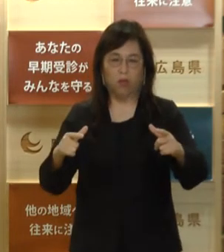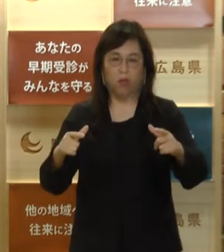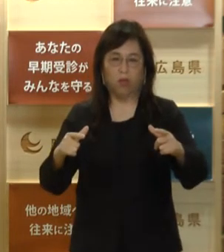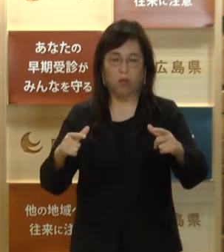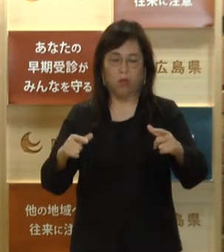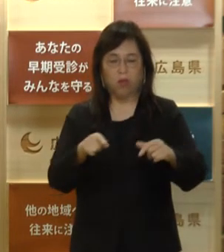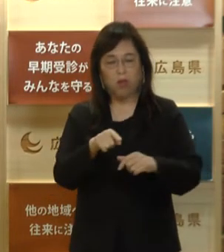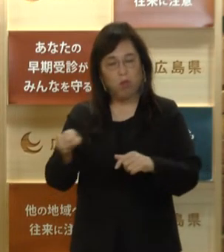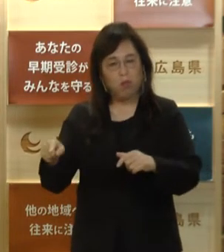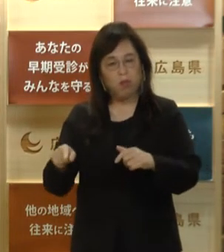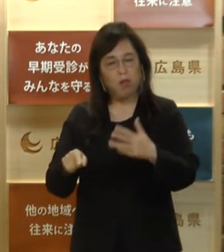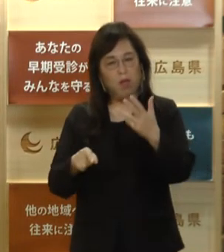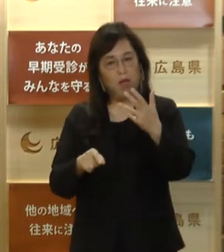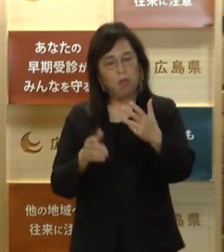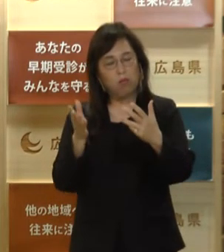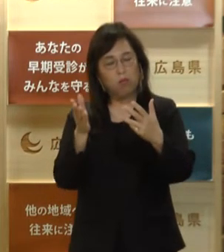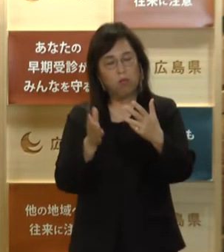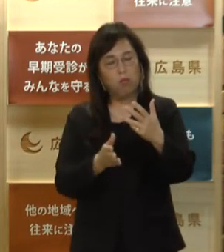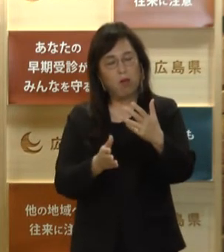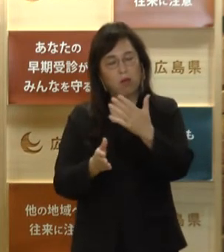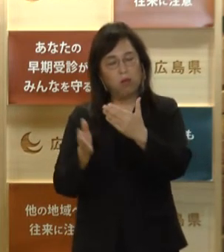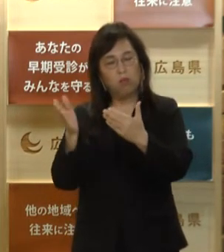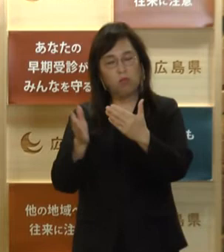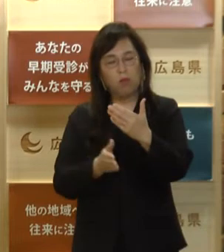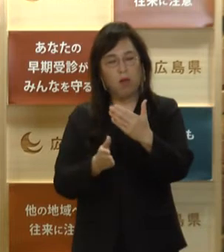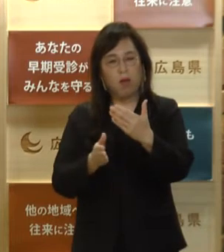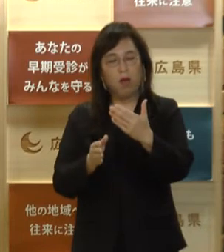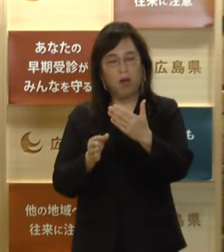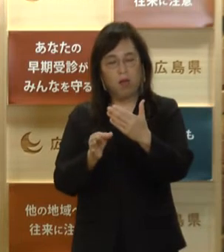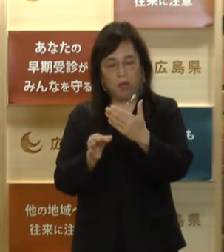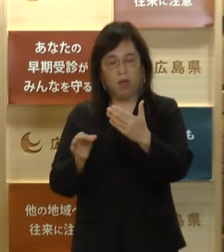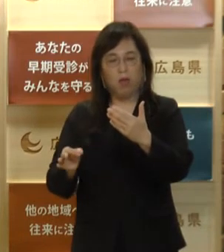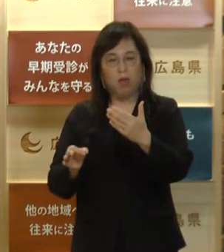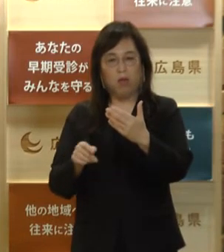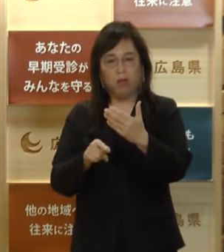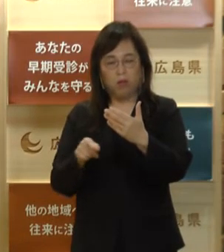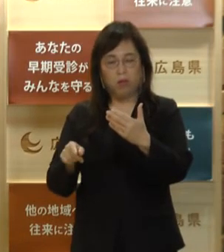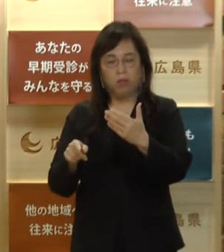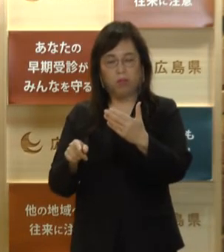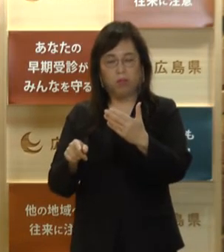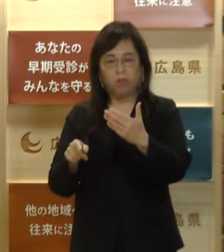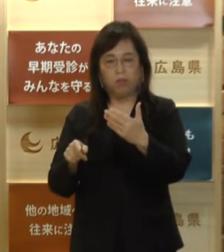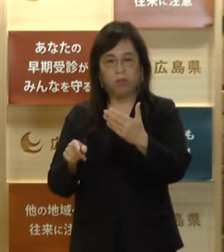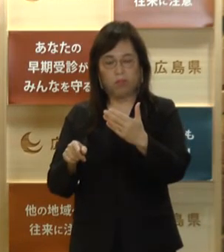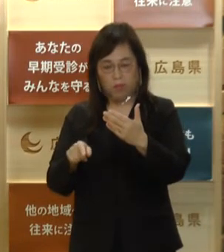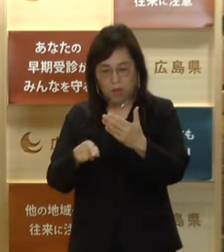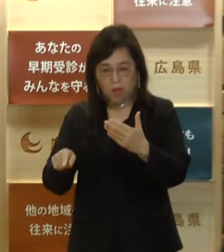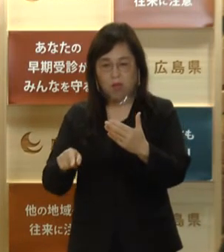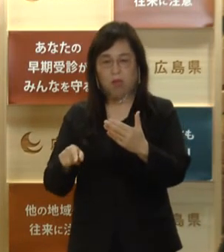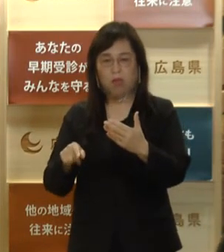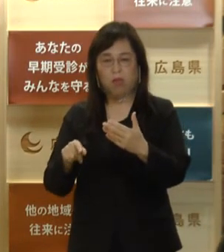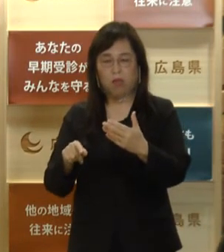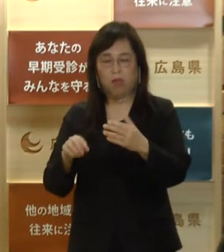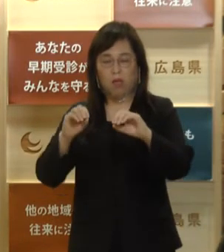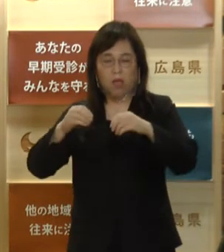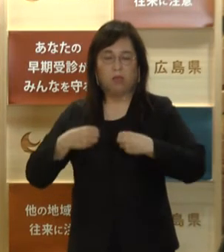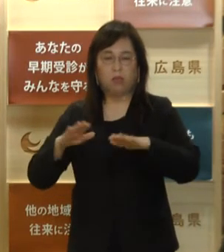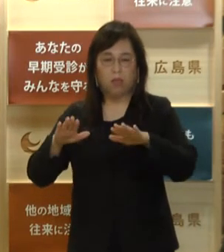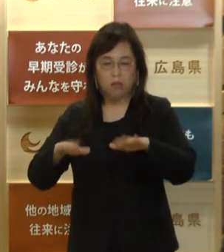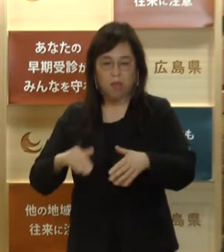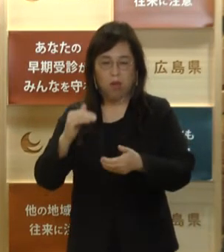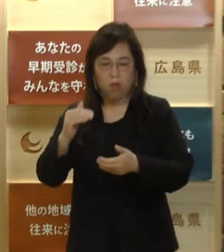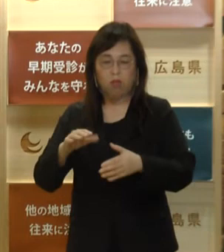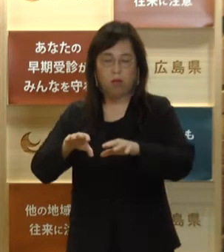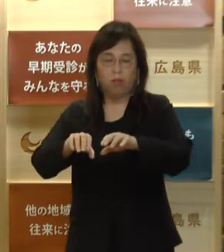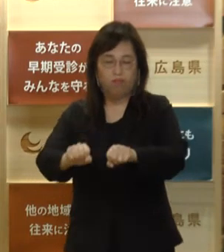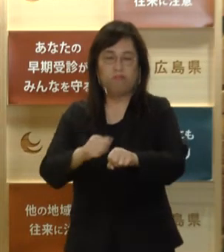8割9割ぐらいはですね、そういった積極的疫学調査、行政検査以外にキャッチできているということ